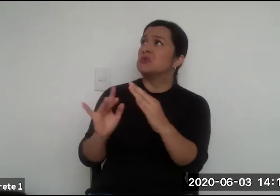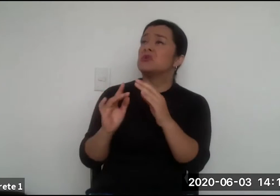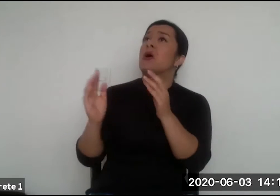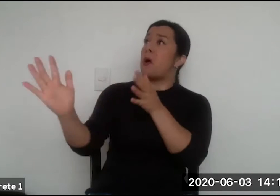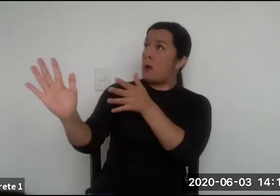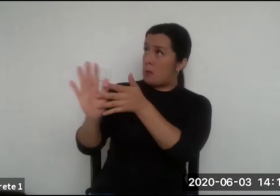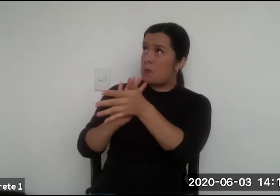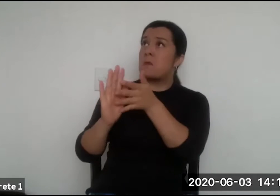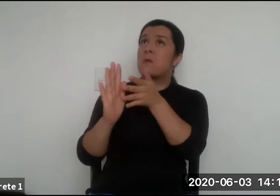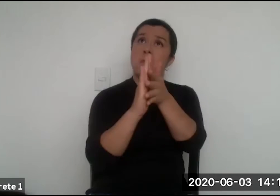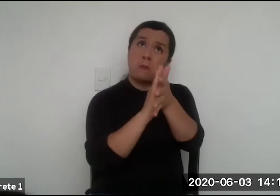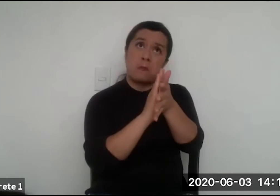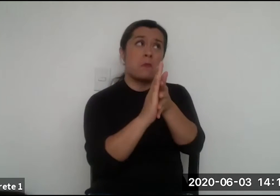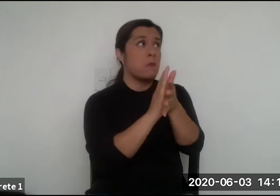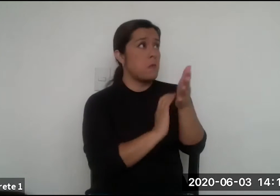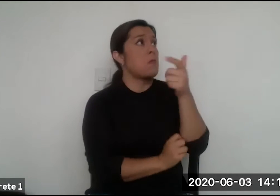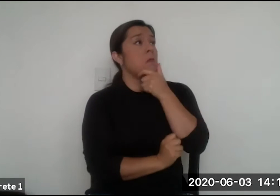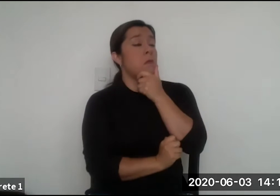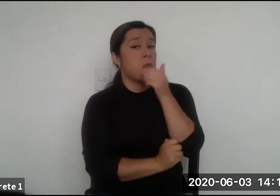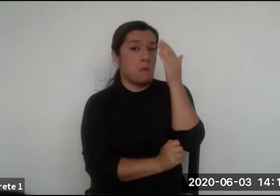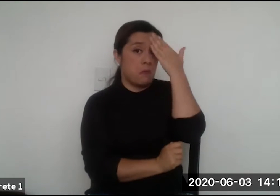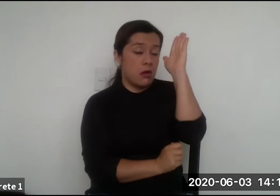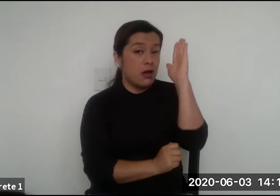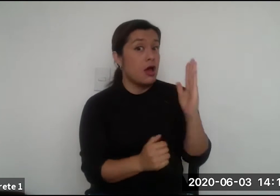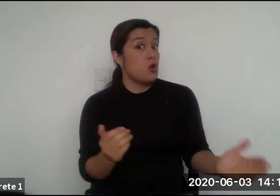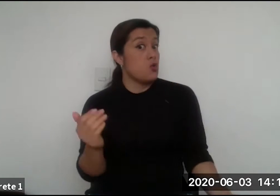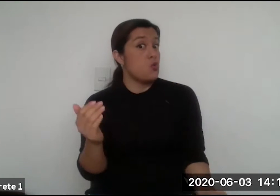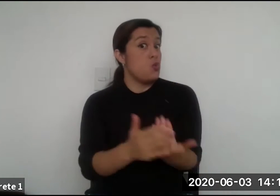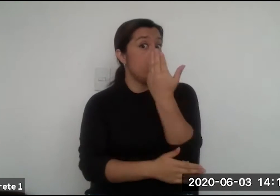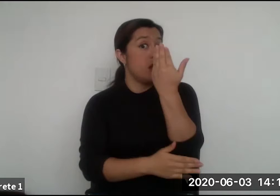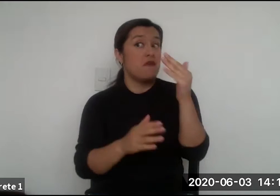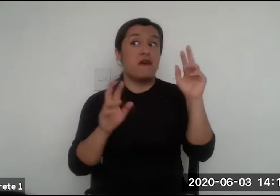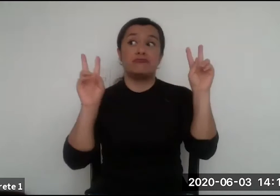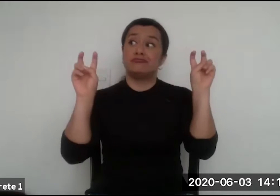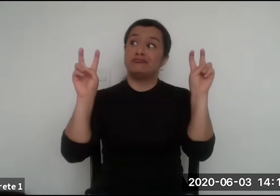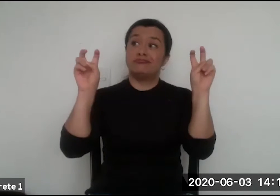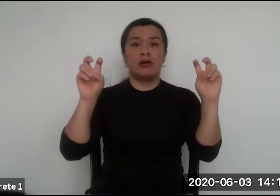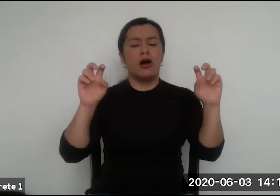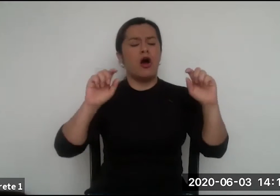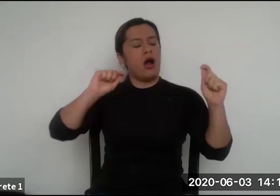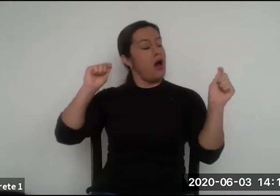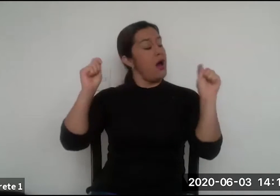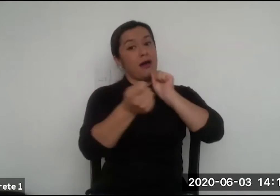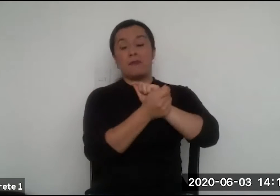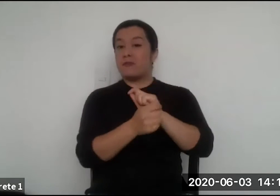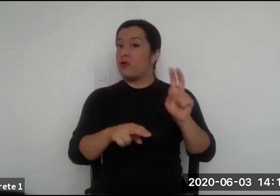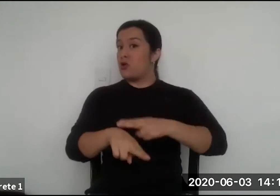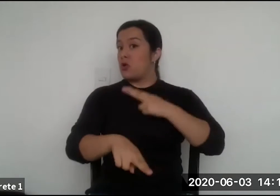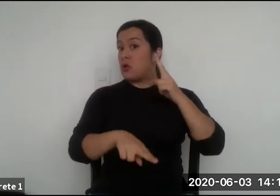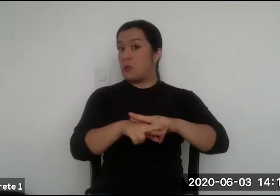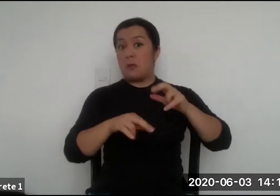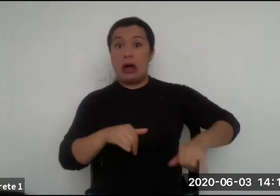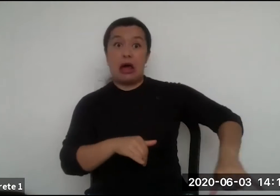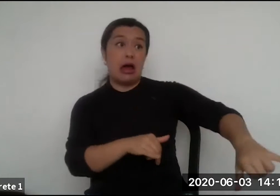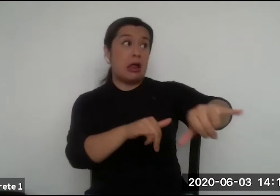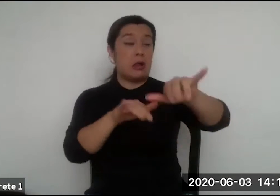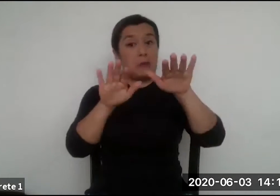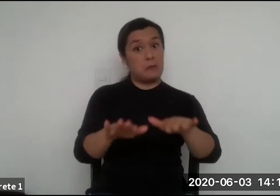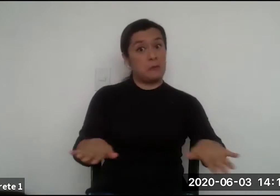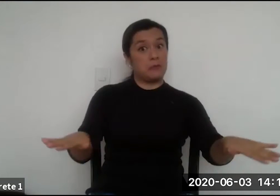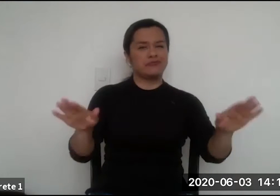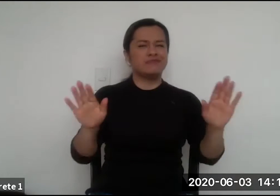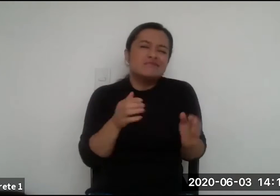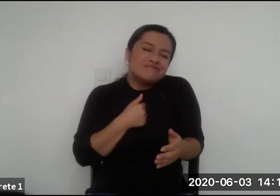está cuestionado, ¿no? Como nueva normalidad. Pero pues, como dices, trataré de un poco reflexionar